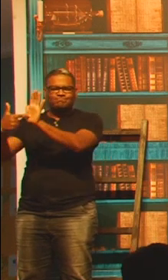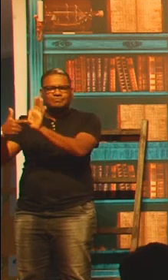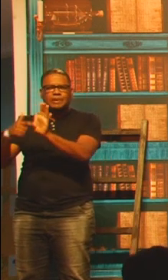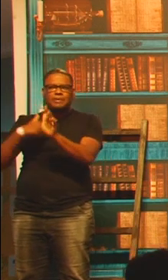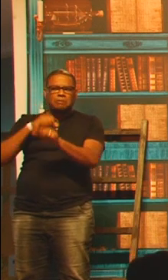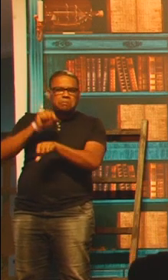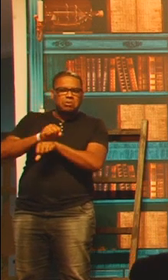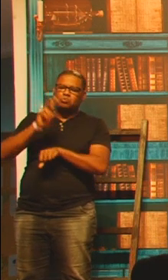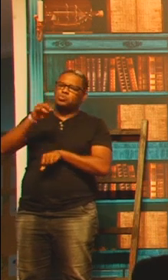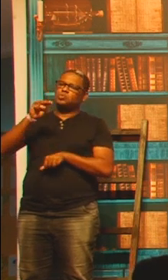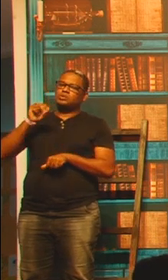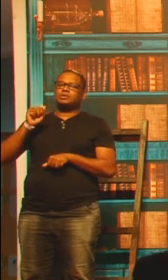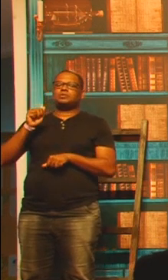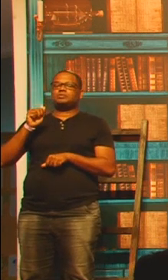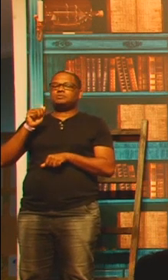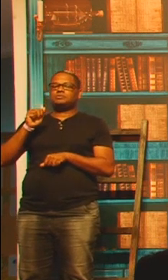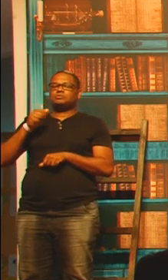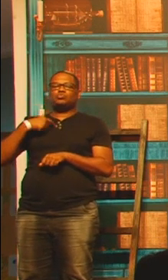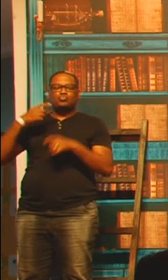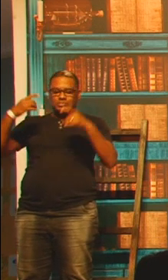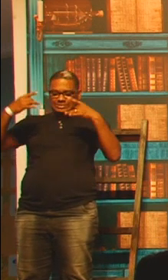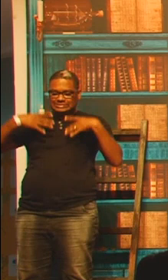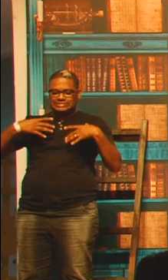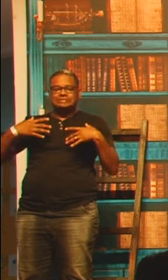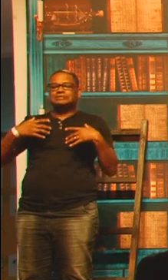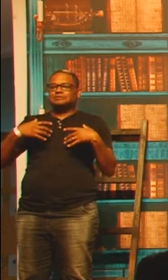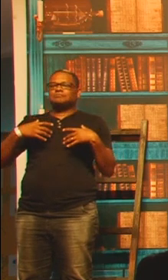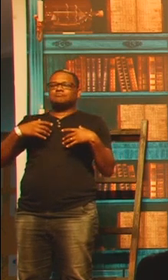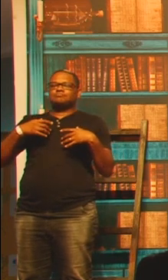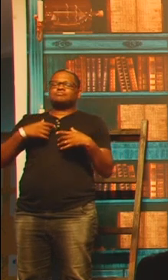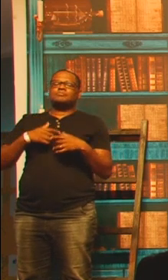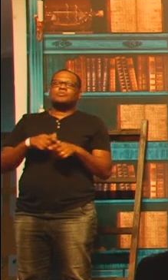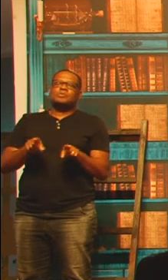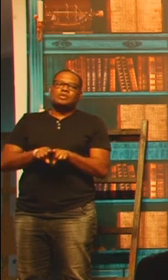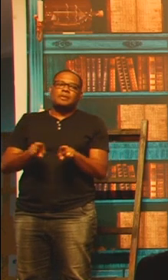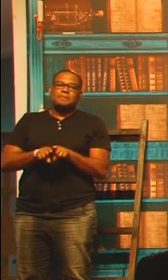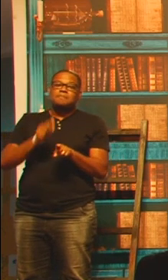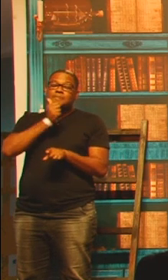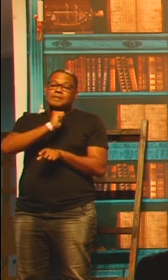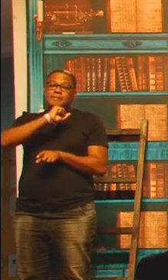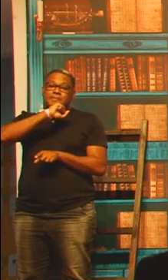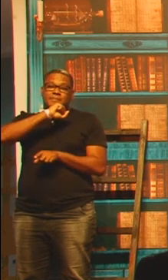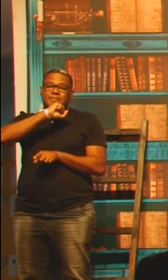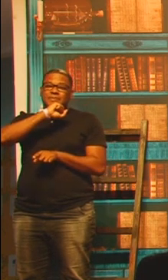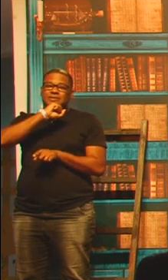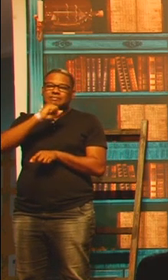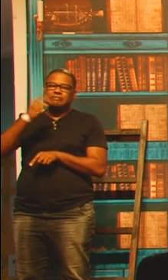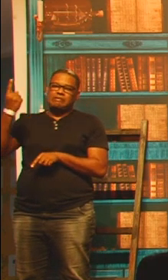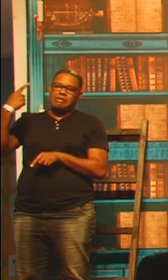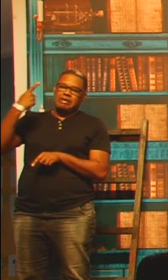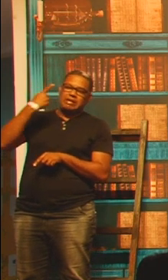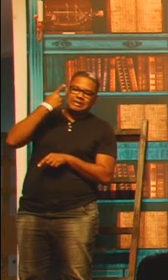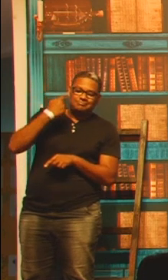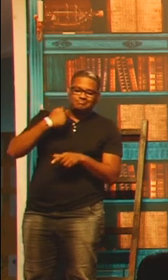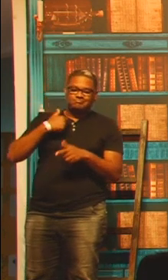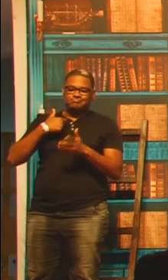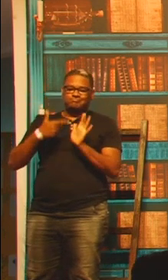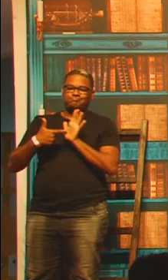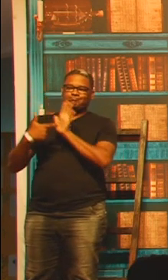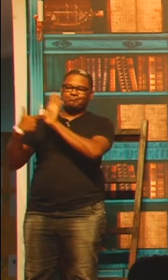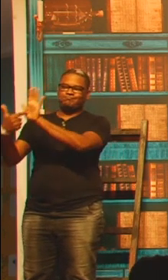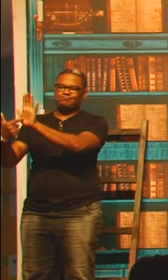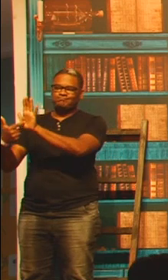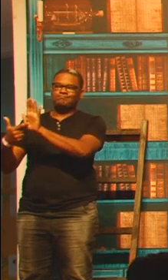parei. Foi uma coisa que nunca me abandonou. Mas, ao mesmo tempo que minha mãe assim meio que reprimiu essa parte de mostrar o